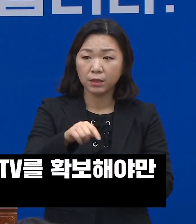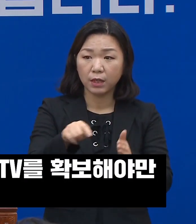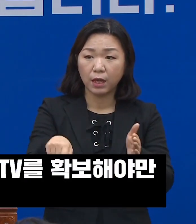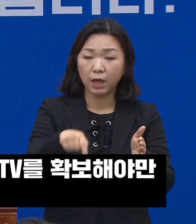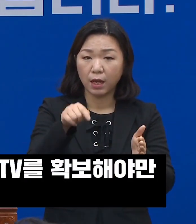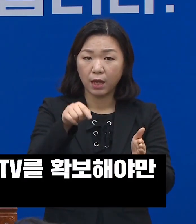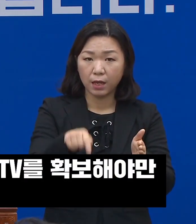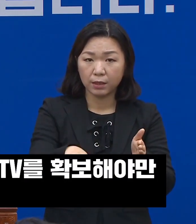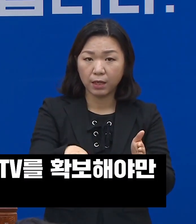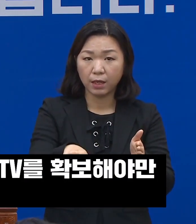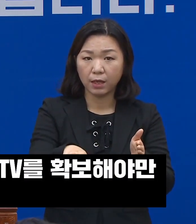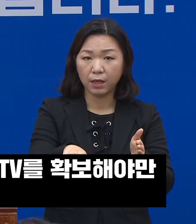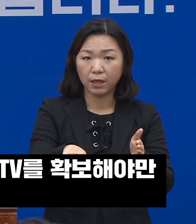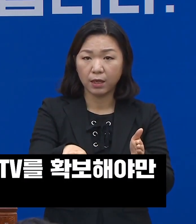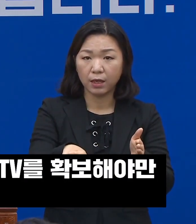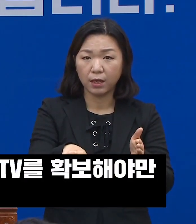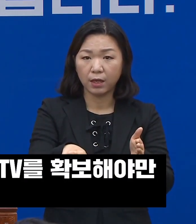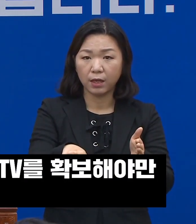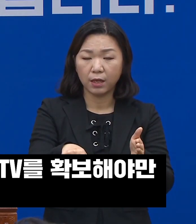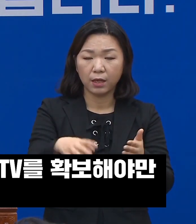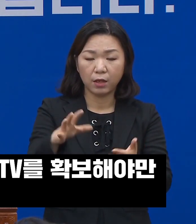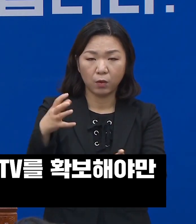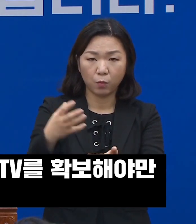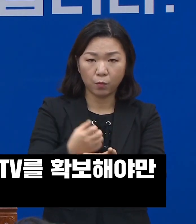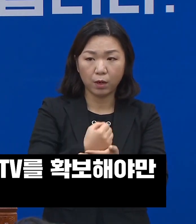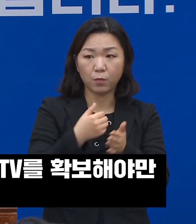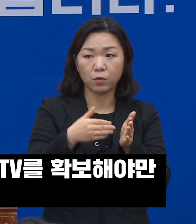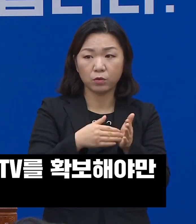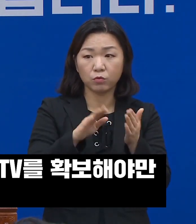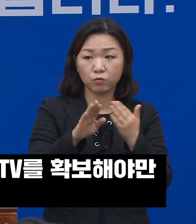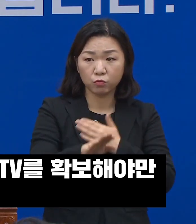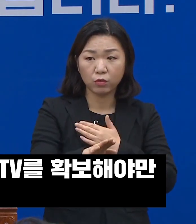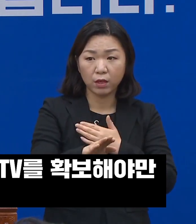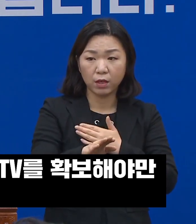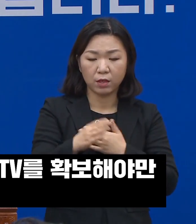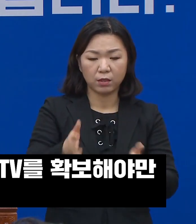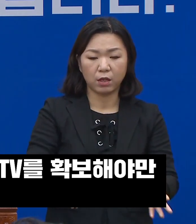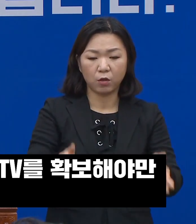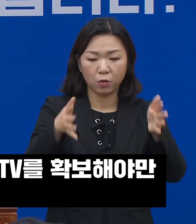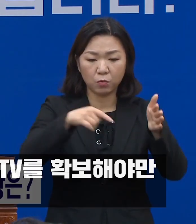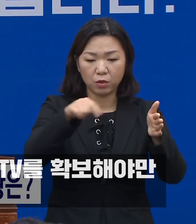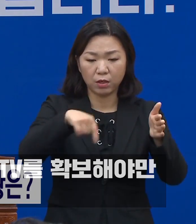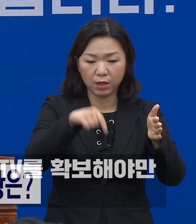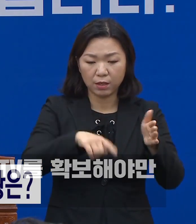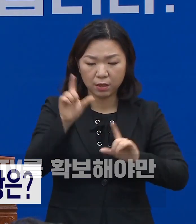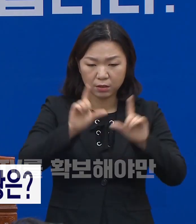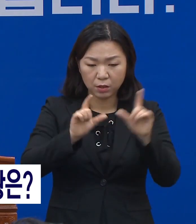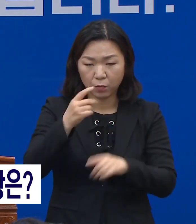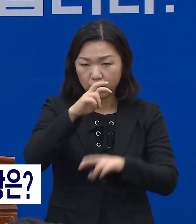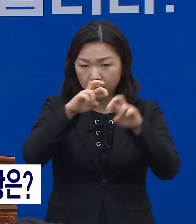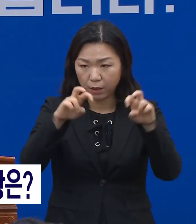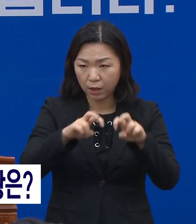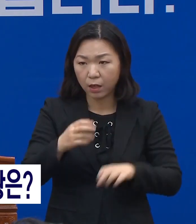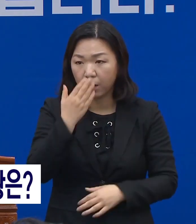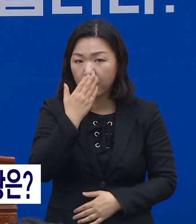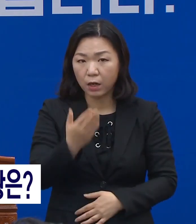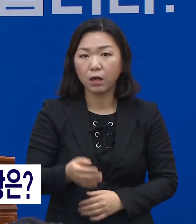설치해 있는 CCTV를 확보해서만이 건물 내부 사정을 살필 수가 있는 것이고요. 지금